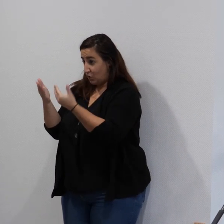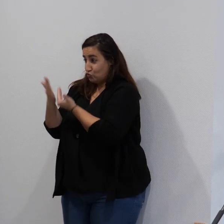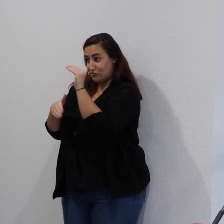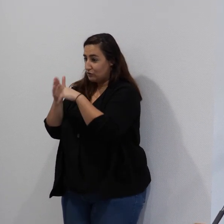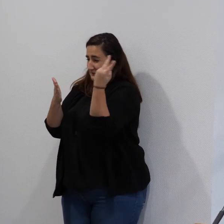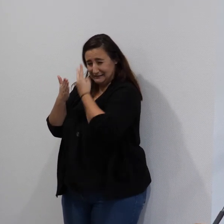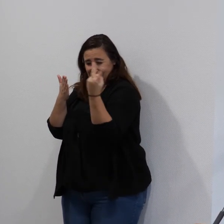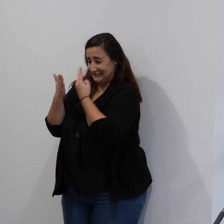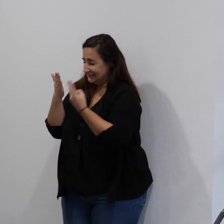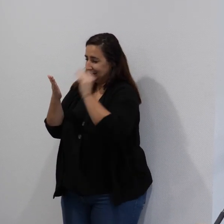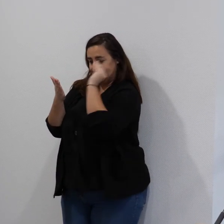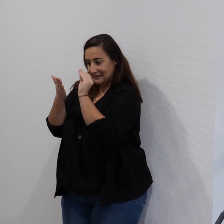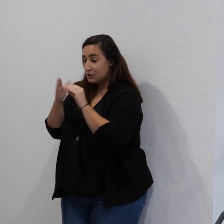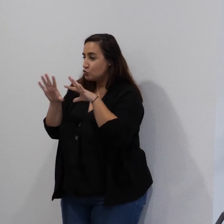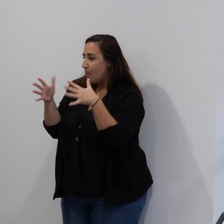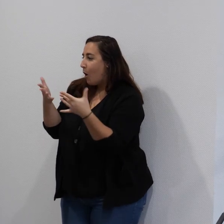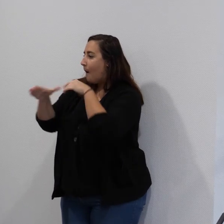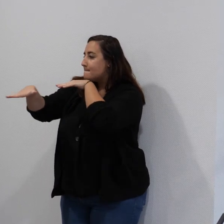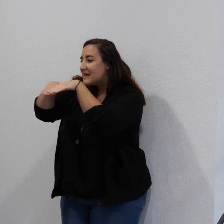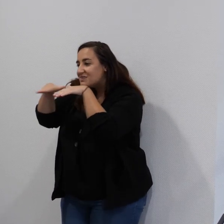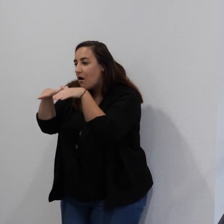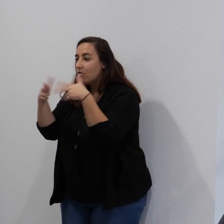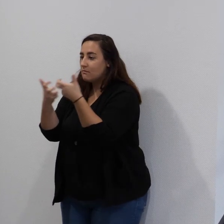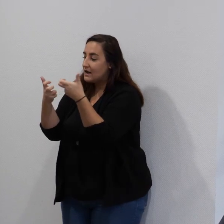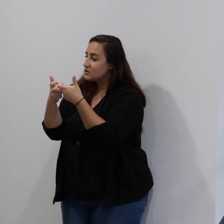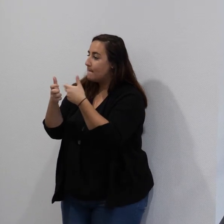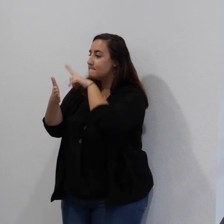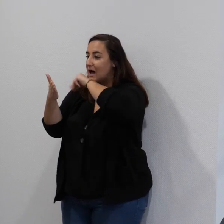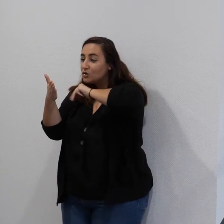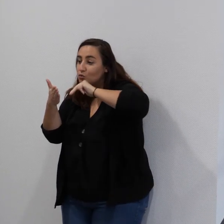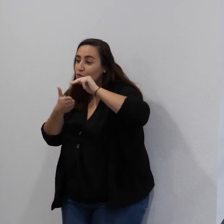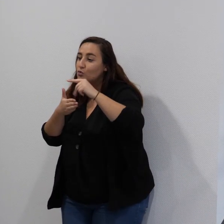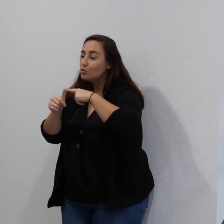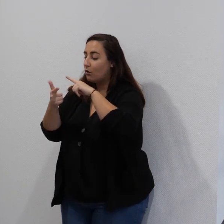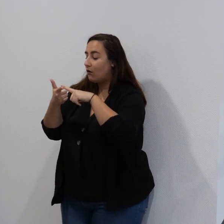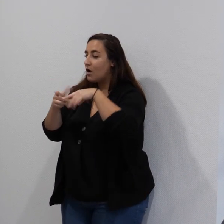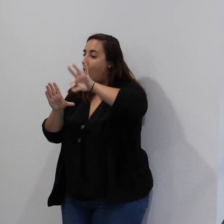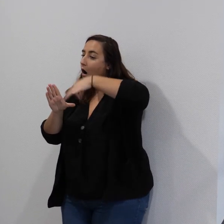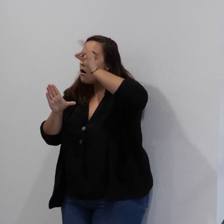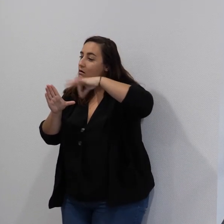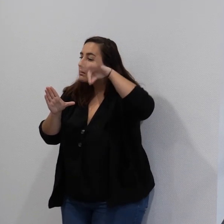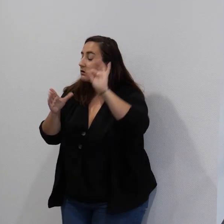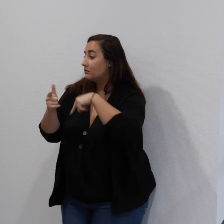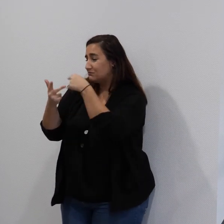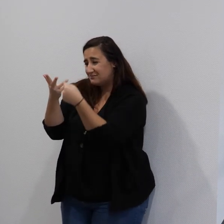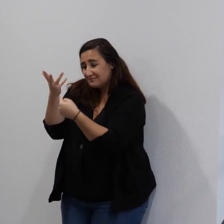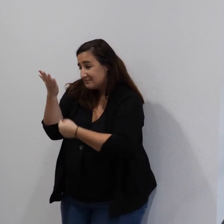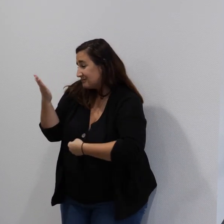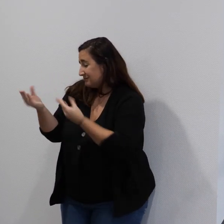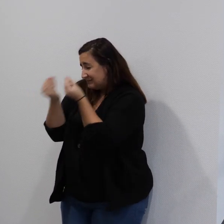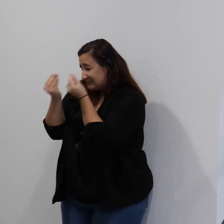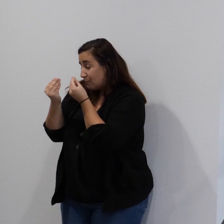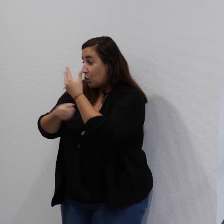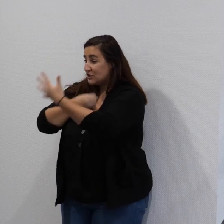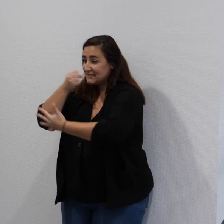façons de dessiner, que ce soit la peinture, les pastels, l'encre. Et j'ai passé 5 ans dans